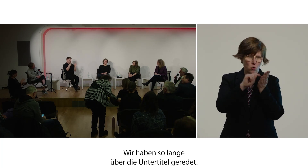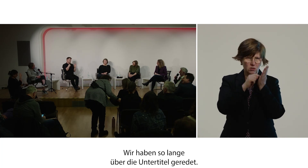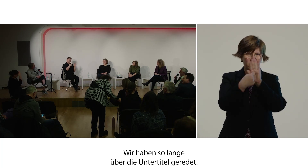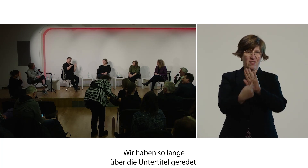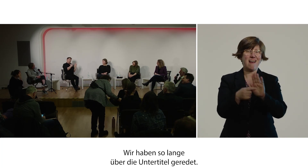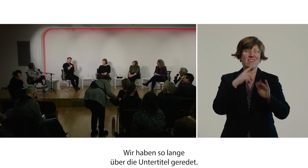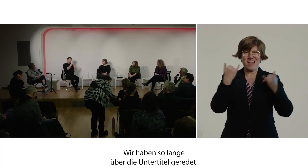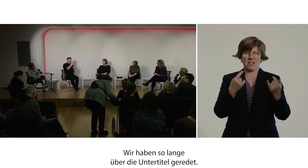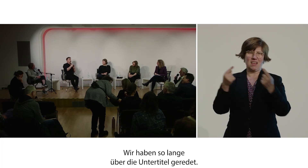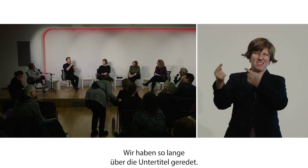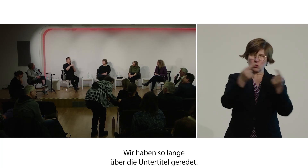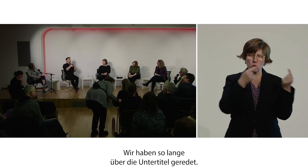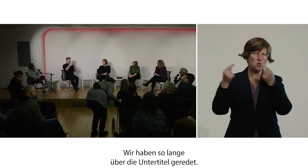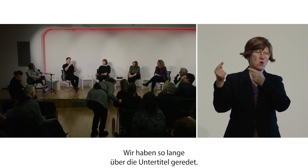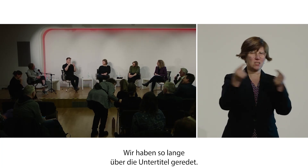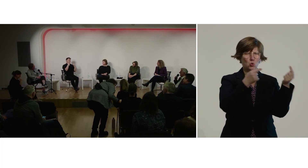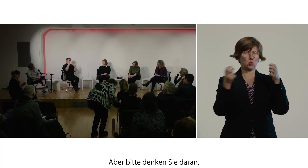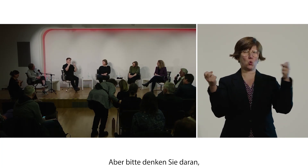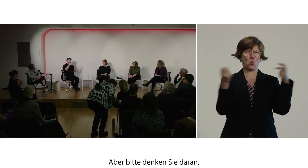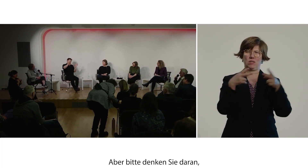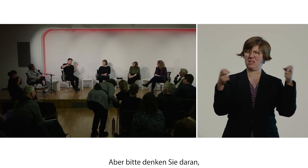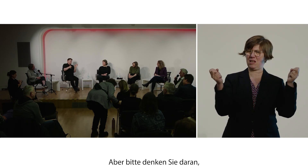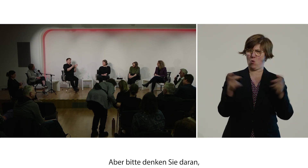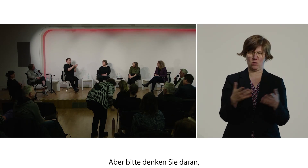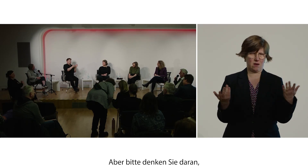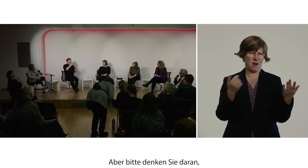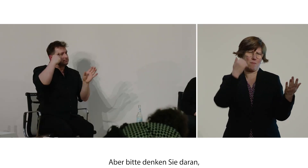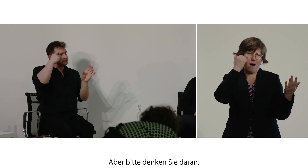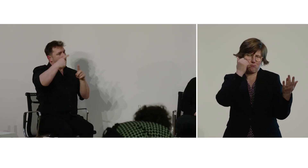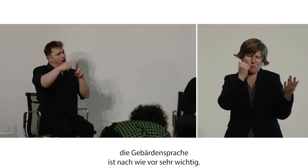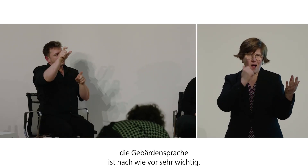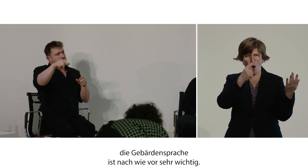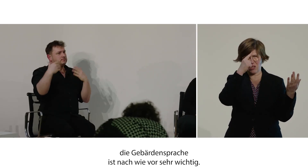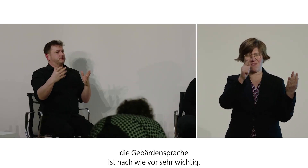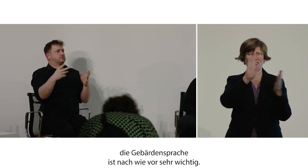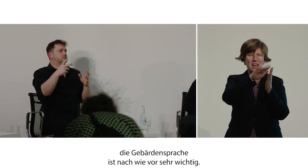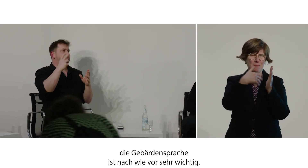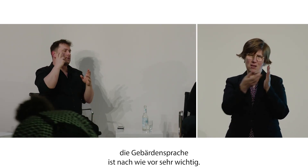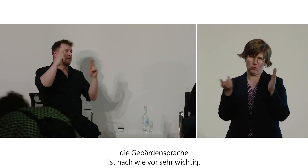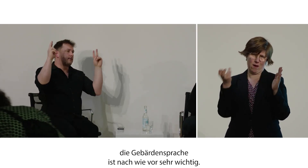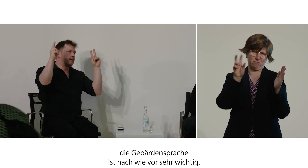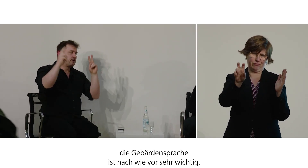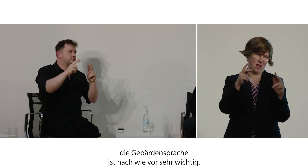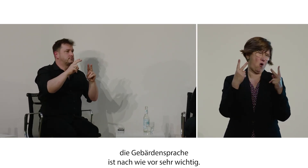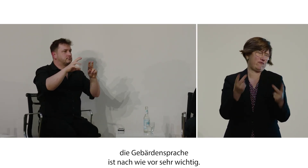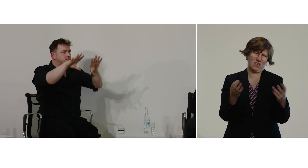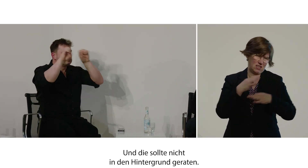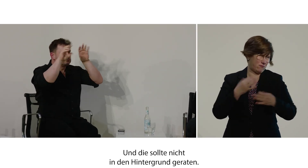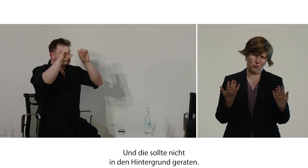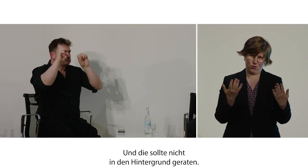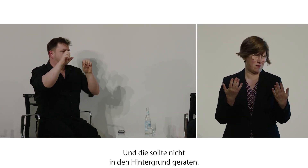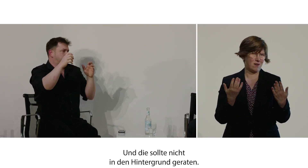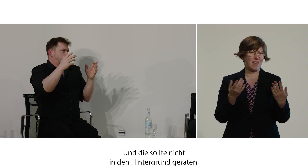Wir haben ja jetzt so lange über die Untertitel geredet, aber bitte denken Sie daran, die Gebärdensprache ist nach wie vor sehr, sehr wichtig